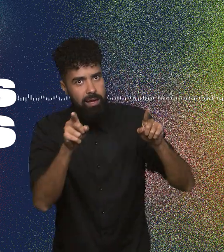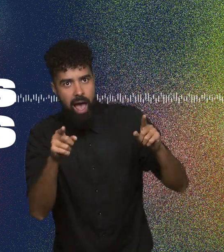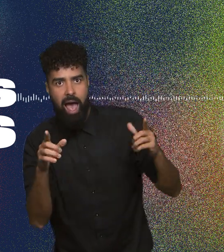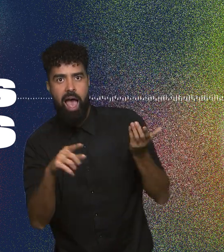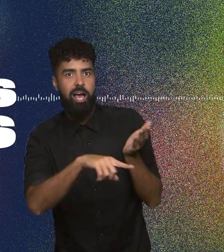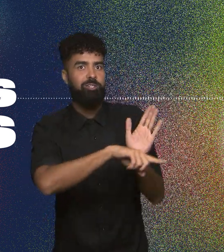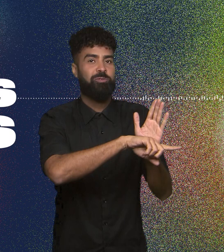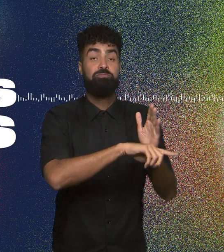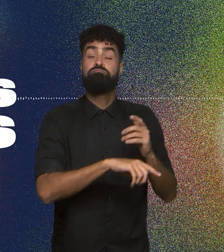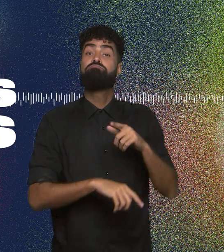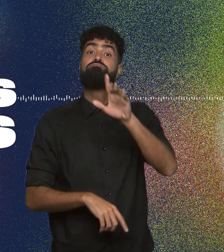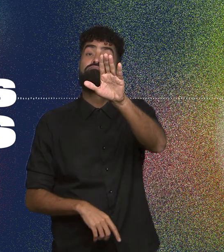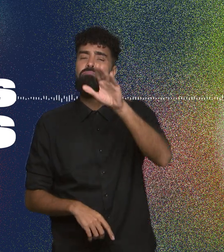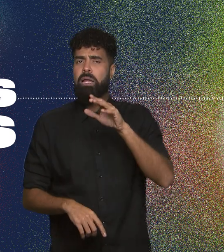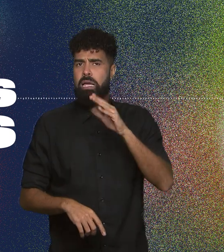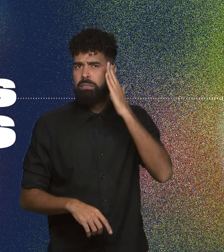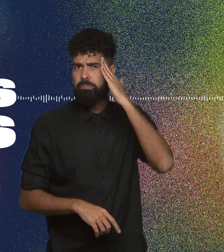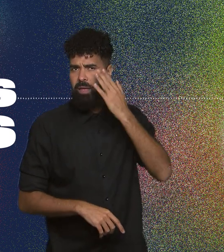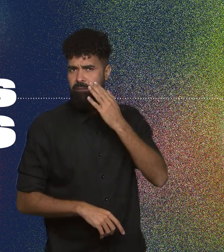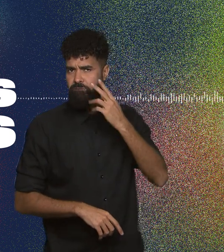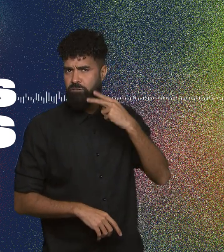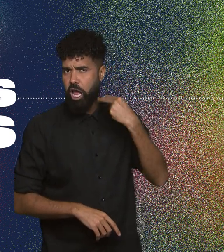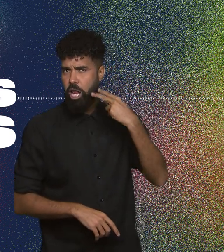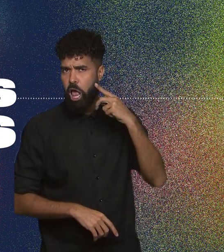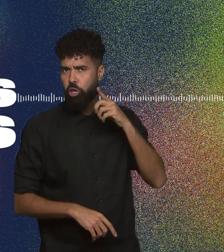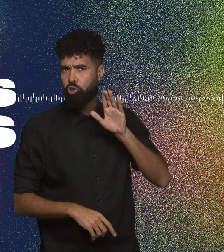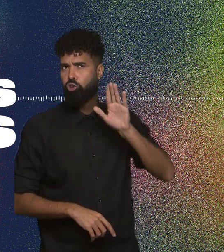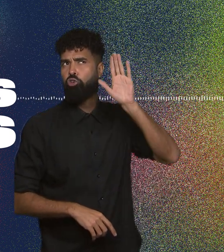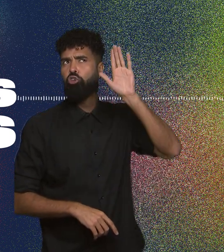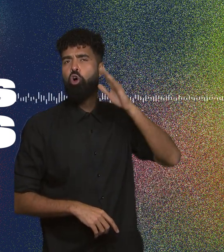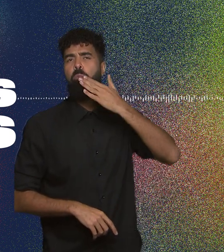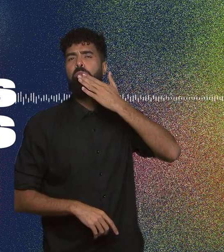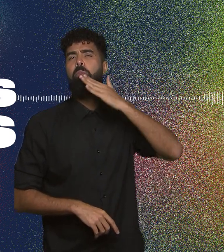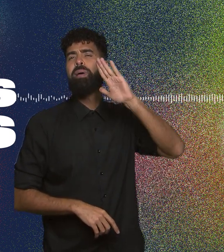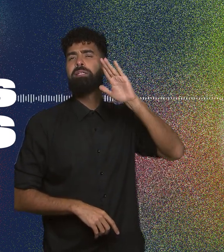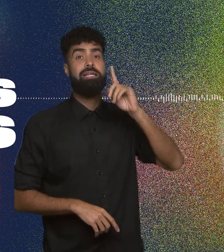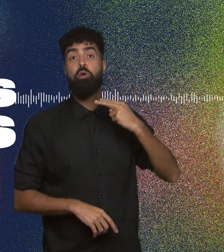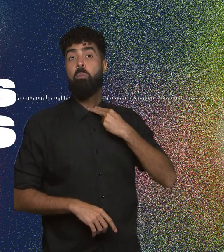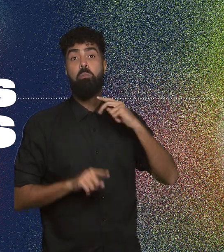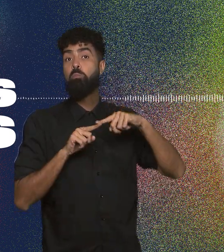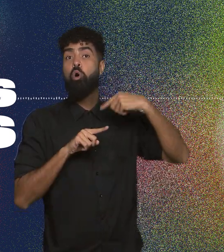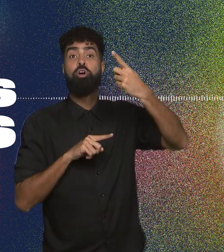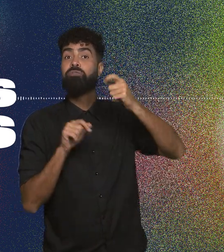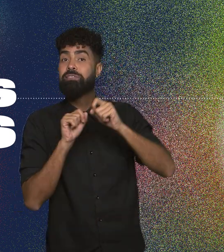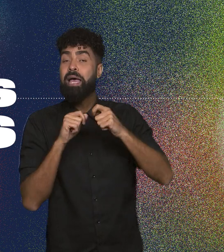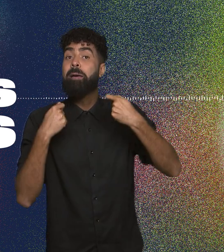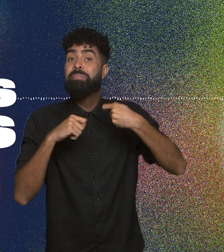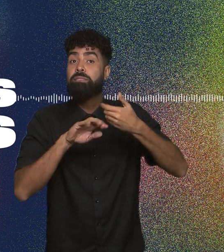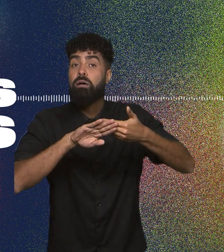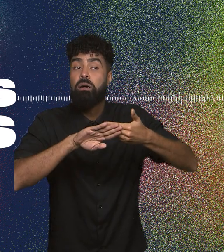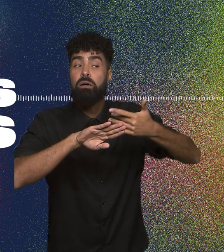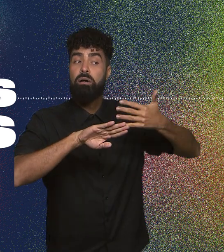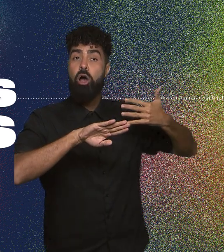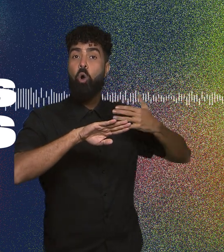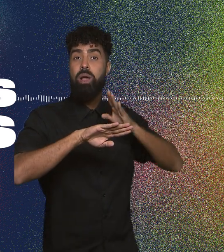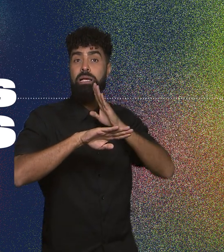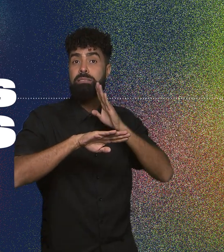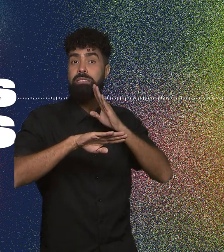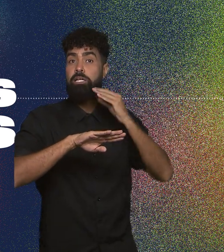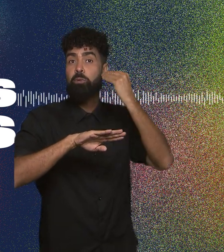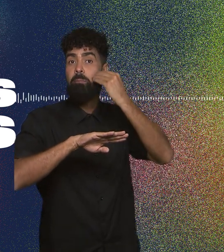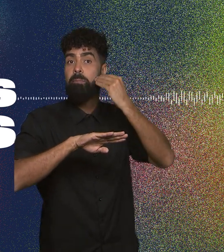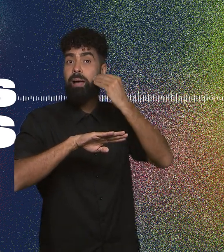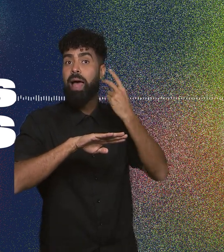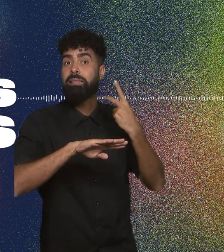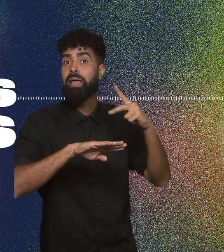se uma vereadora está prometendo aquilo que ela pode cumprir, a gente precisa conhecer o histórico dessa pessoa. Então, precisa saber